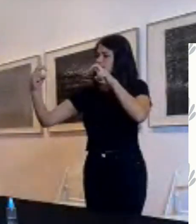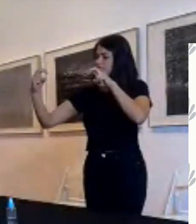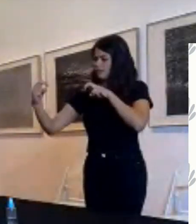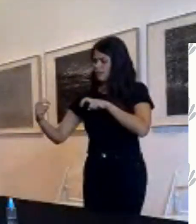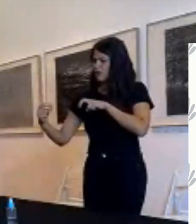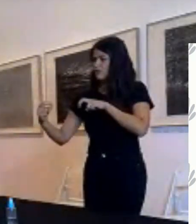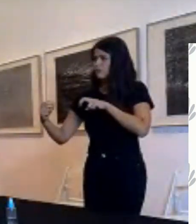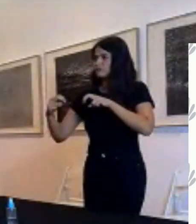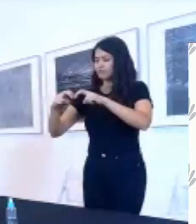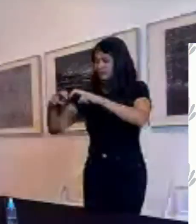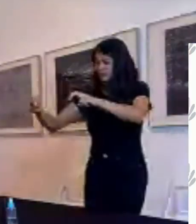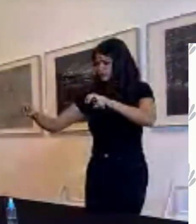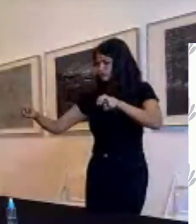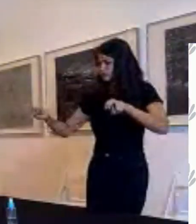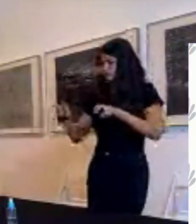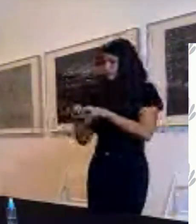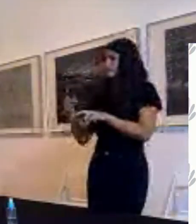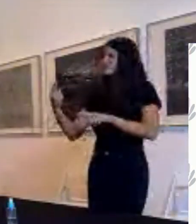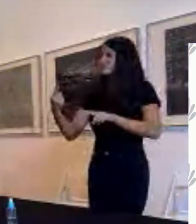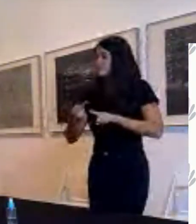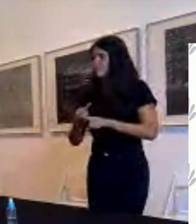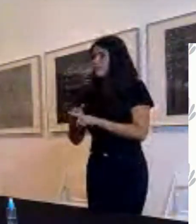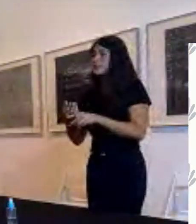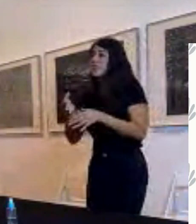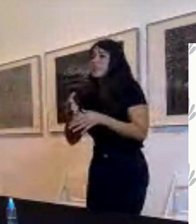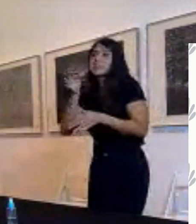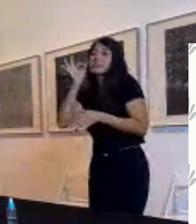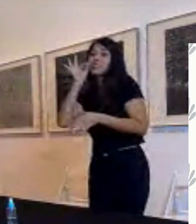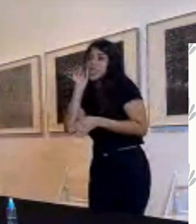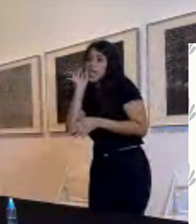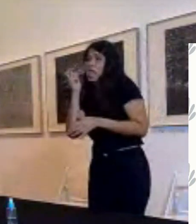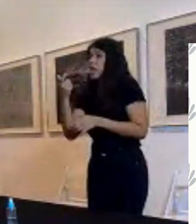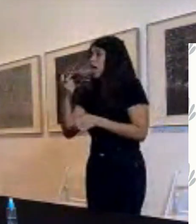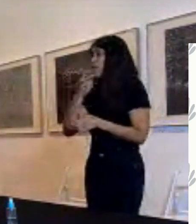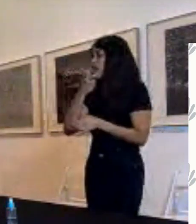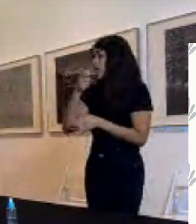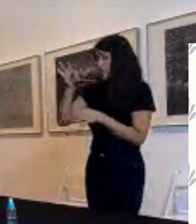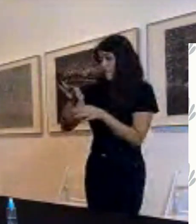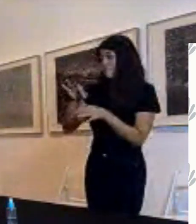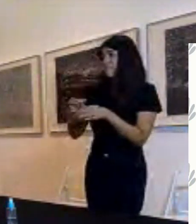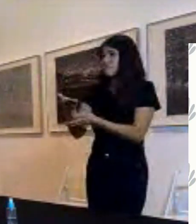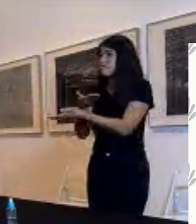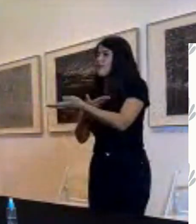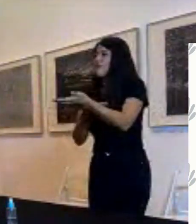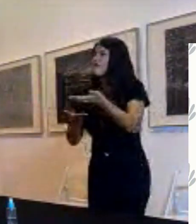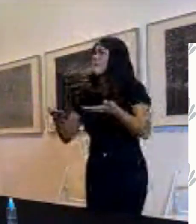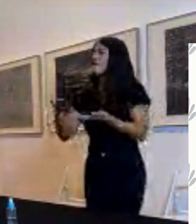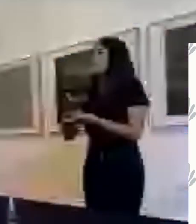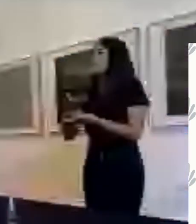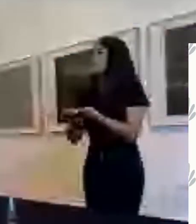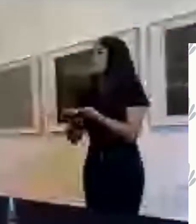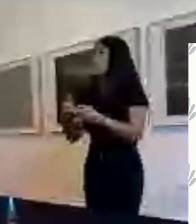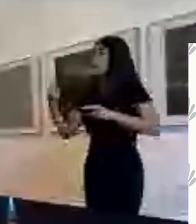de una mesa, la primera idea, tomando tecito, comiendo galletitas y hacer y convertir